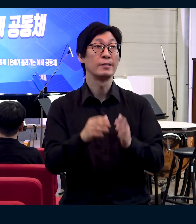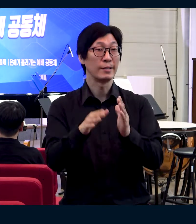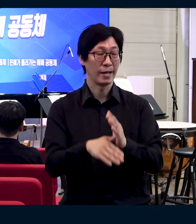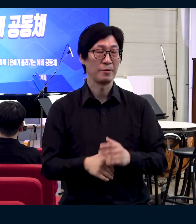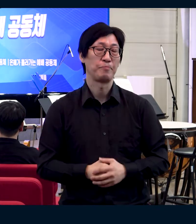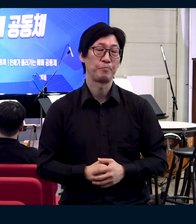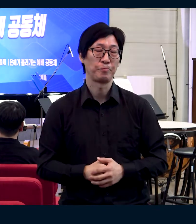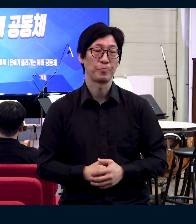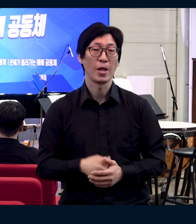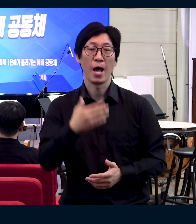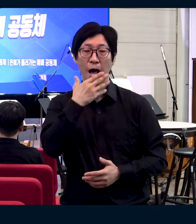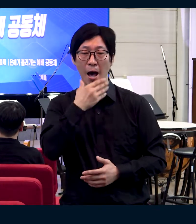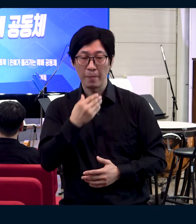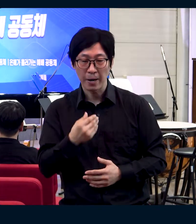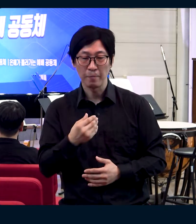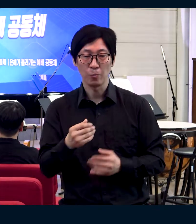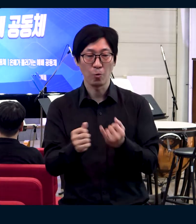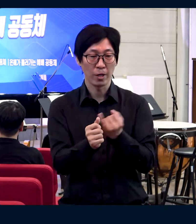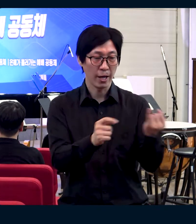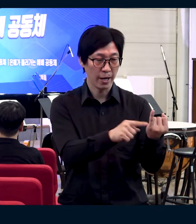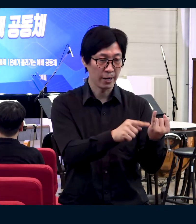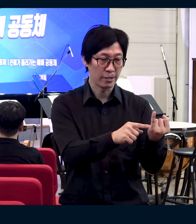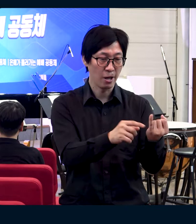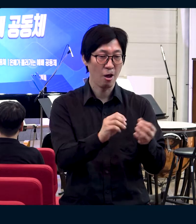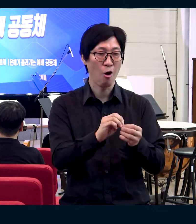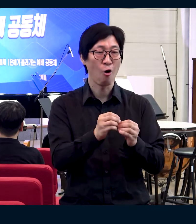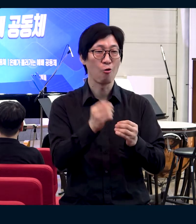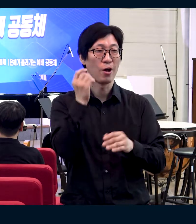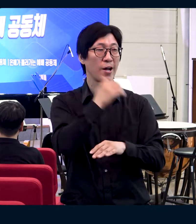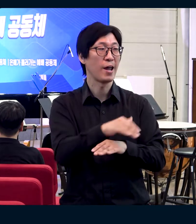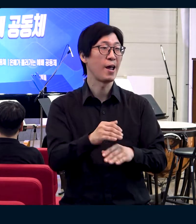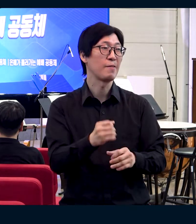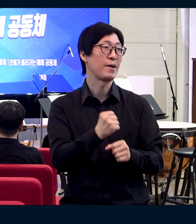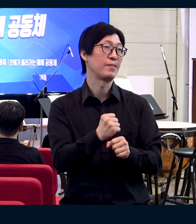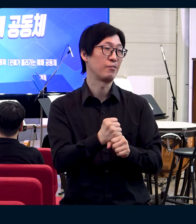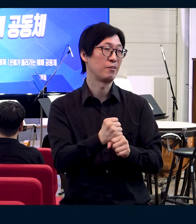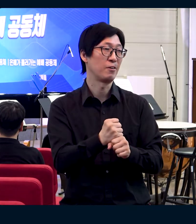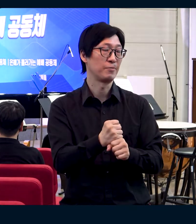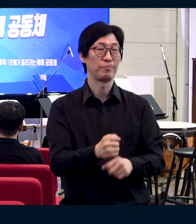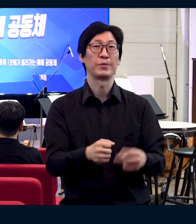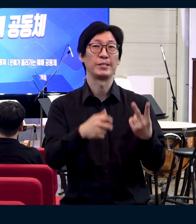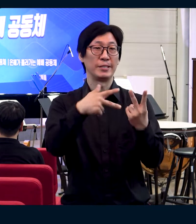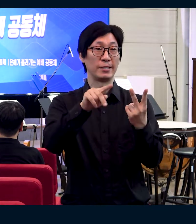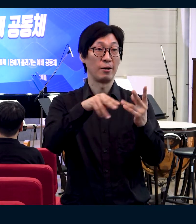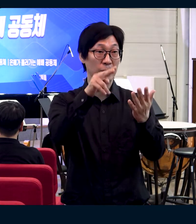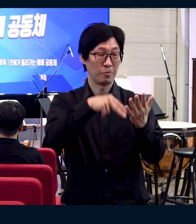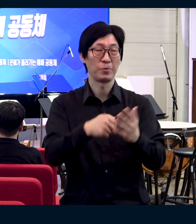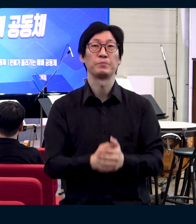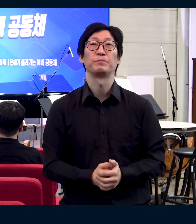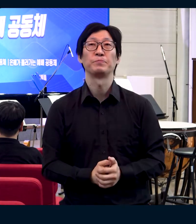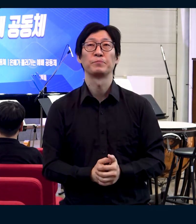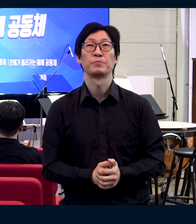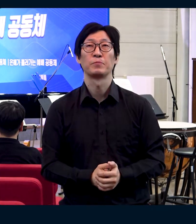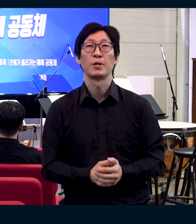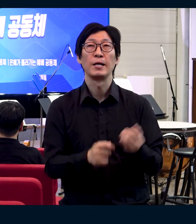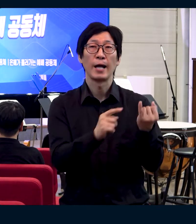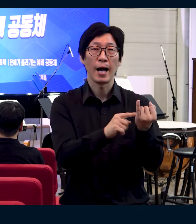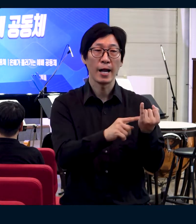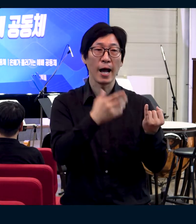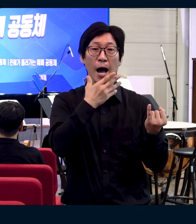여기서 아브라함과 사레는 편법을 쓰기 시작합니다. 2절 말씀을 함께 읽겠습니다. 2절 같이